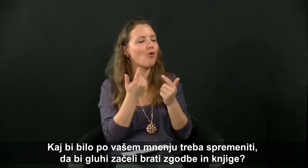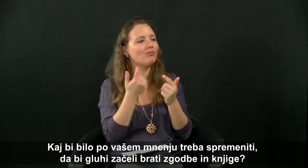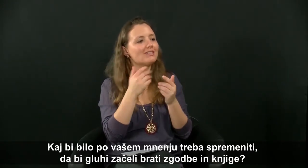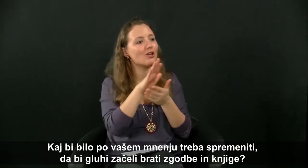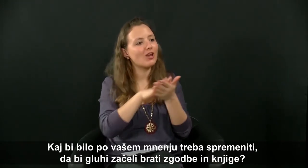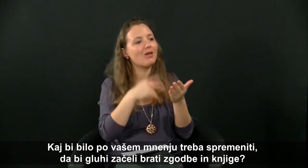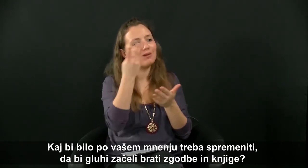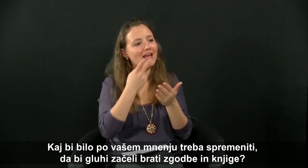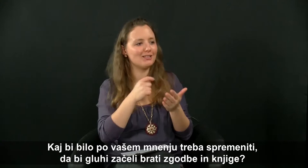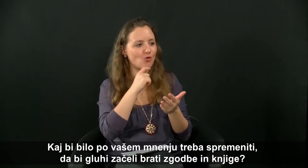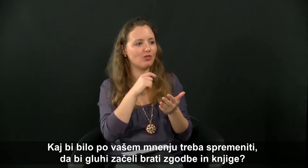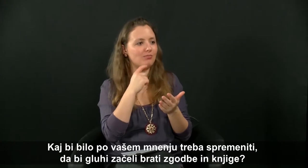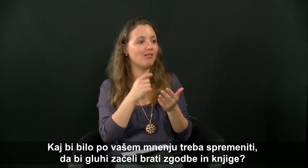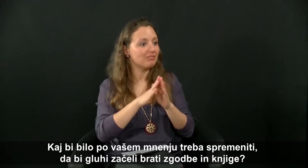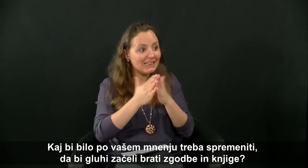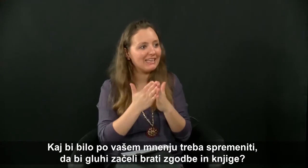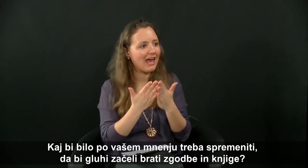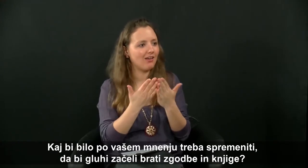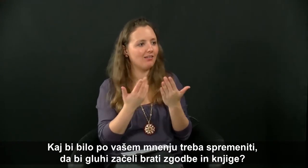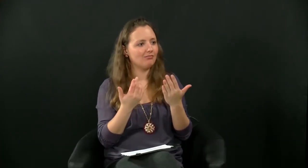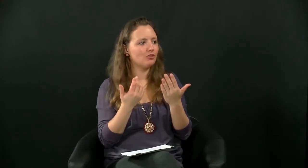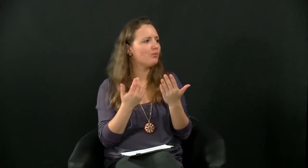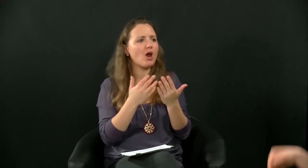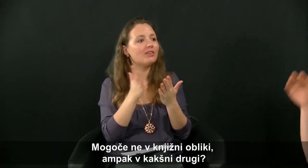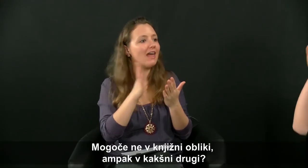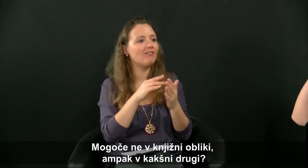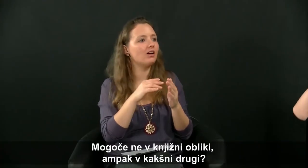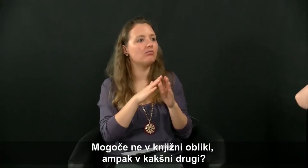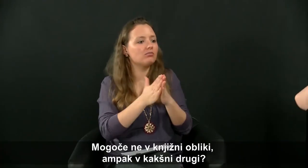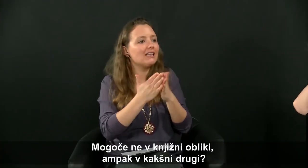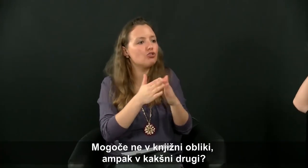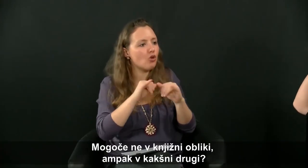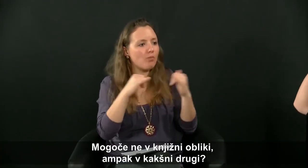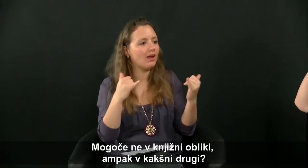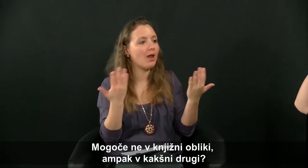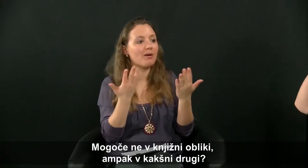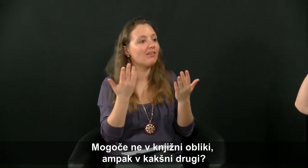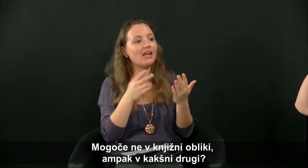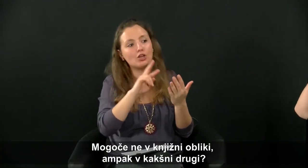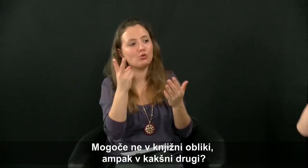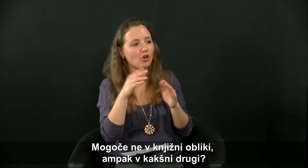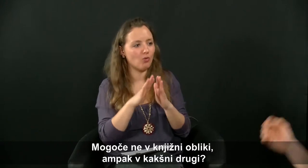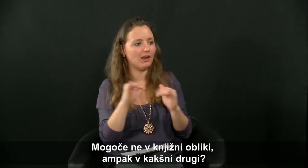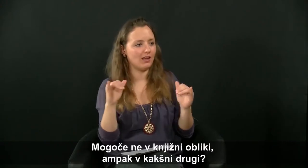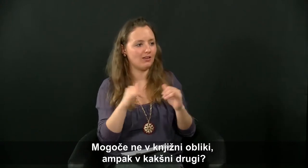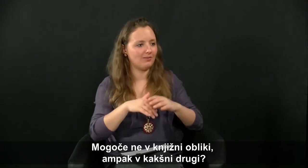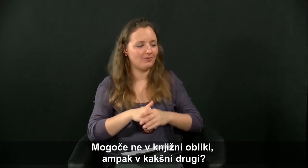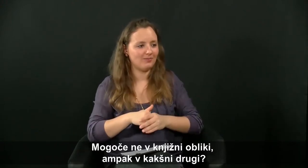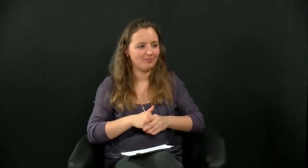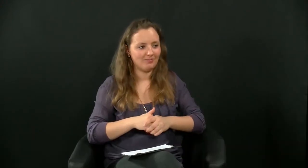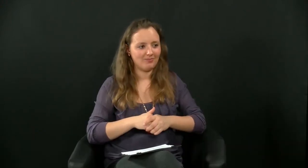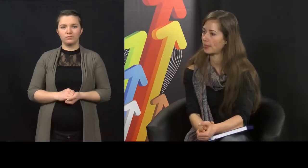lahko začeli brati godbe, knjige? Čeprav ne v knjižni obliki, ampak v neki drugi obliki.